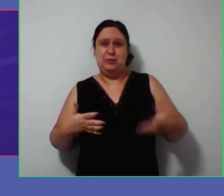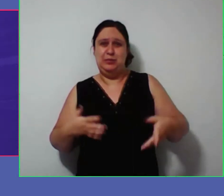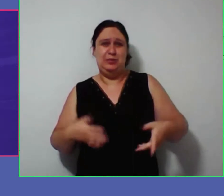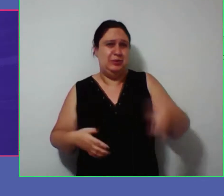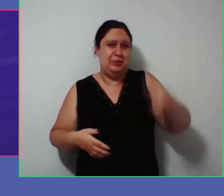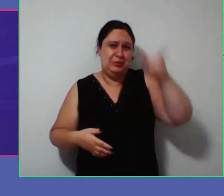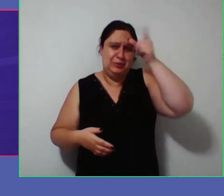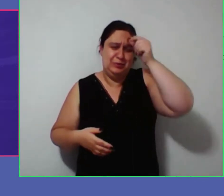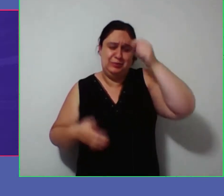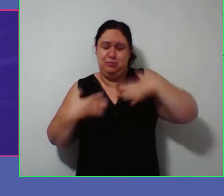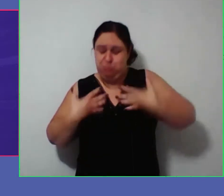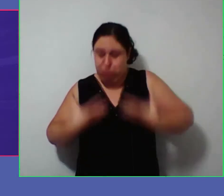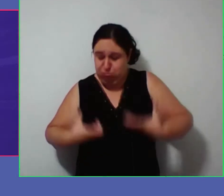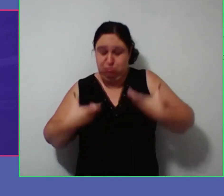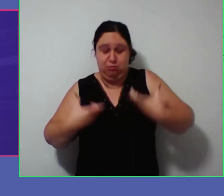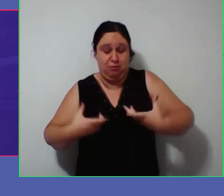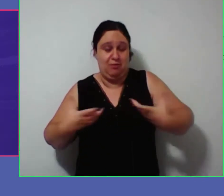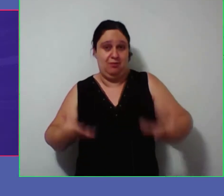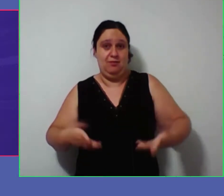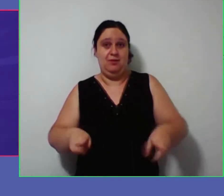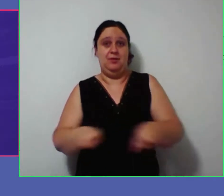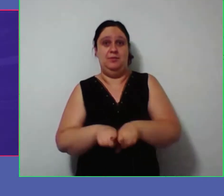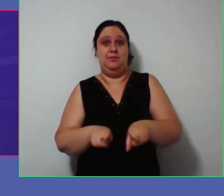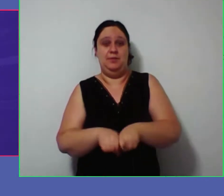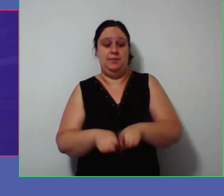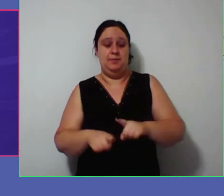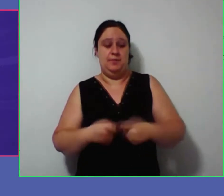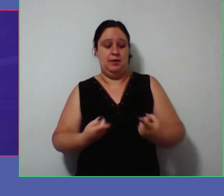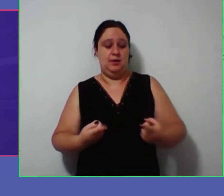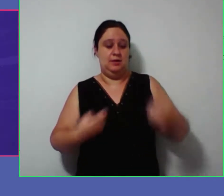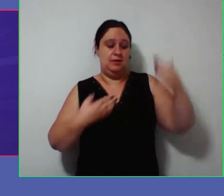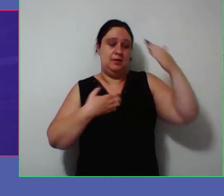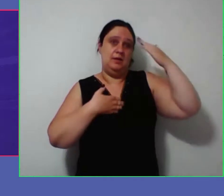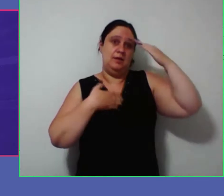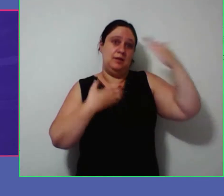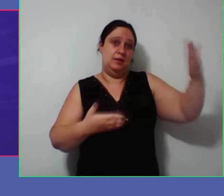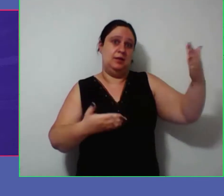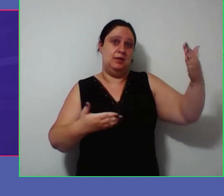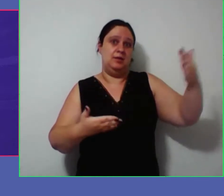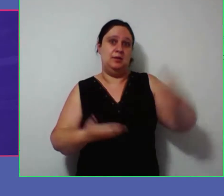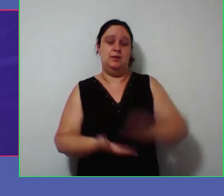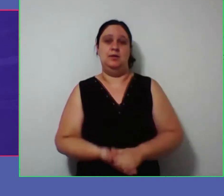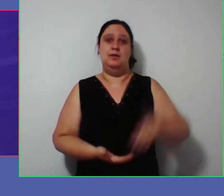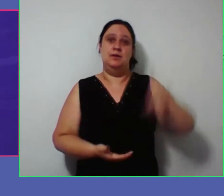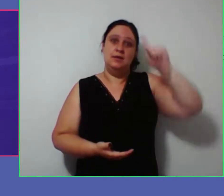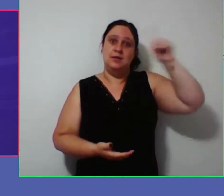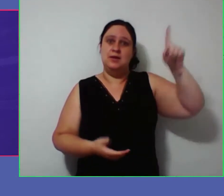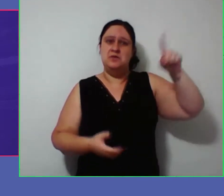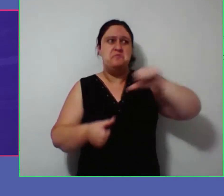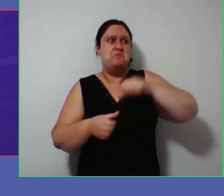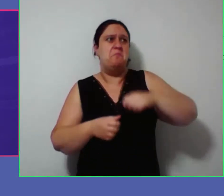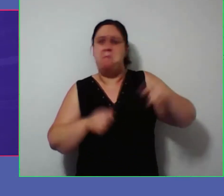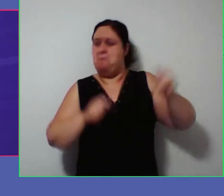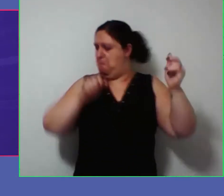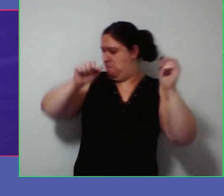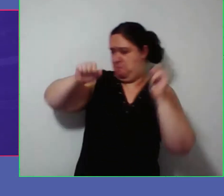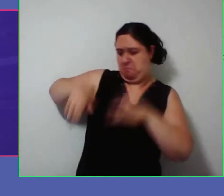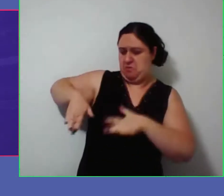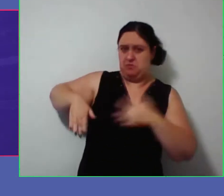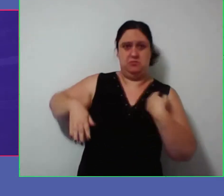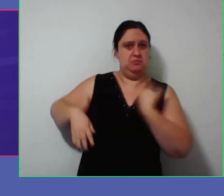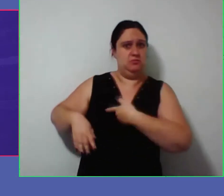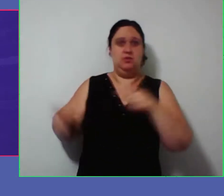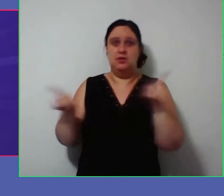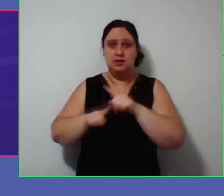cansaço. Mas graças a Deus, Deus não nos abandonou, Ele enviou seu próprio Filho para ser o Rei do reino dos